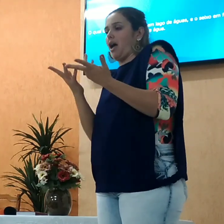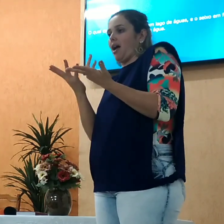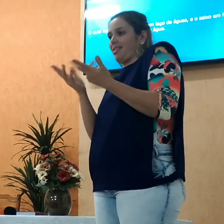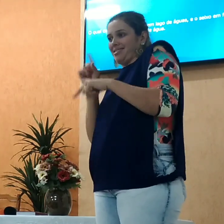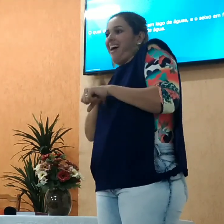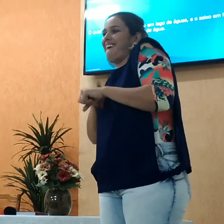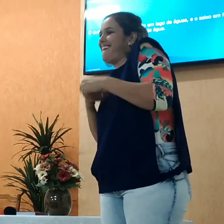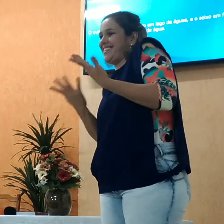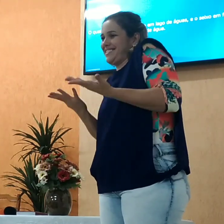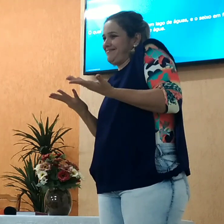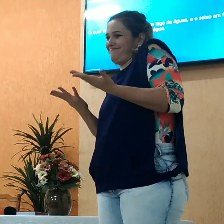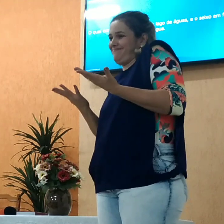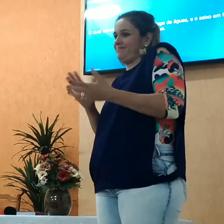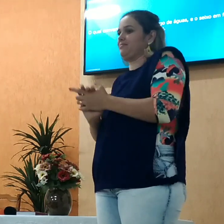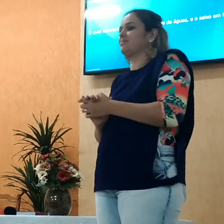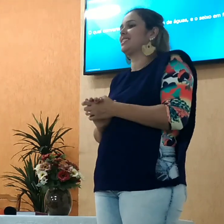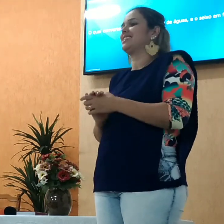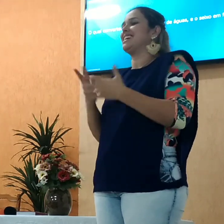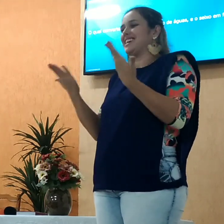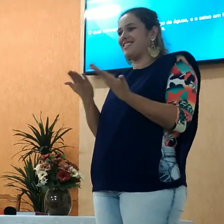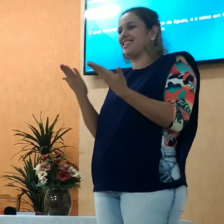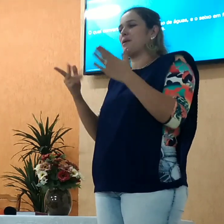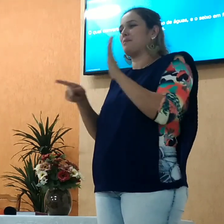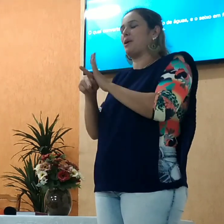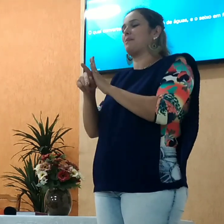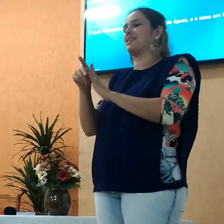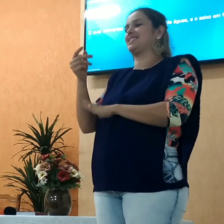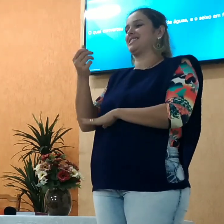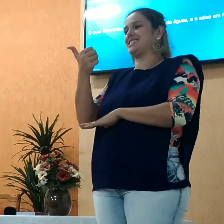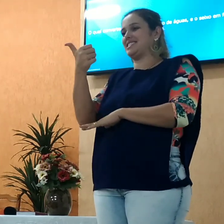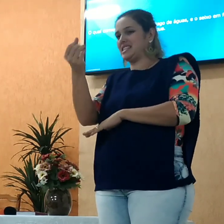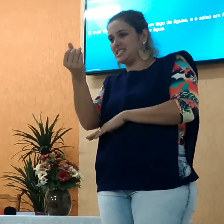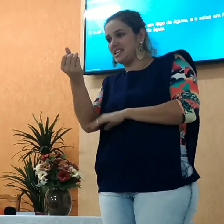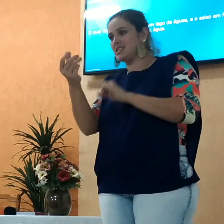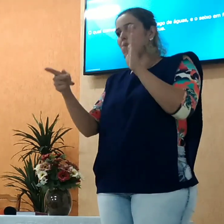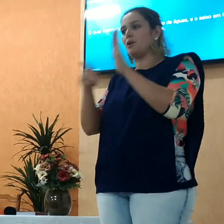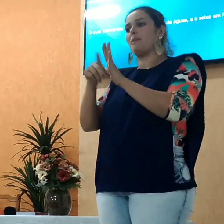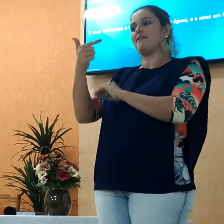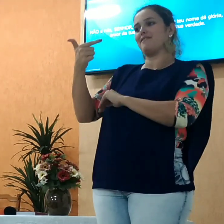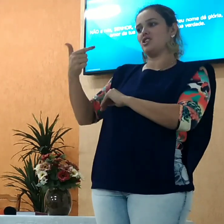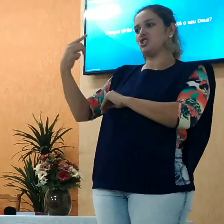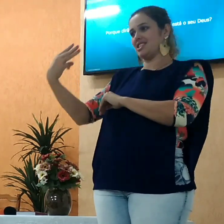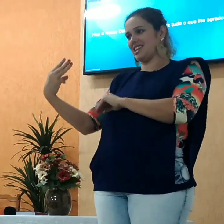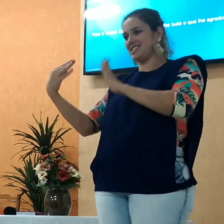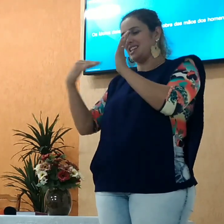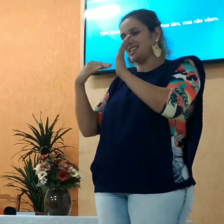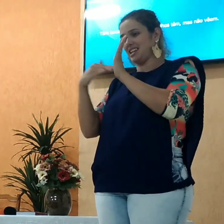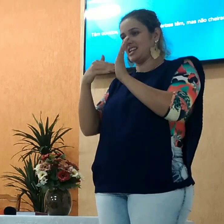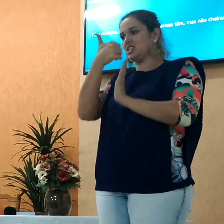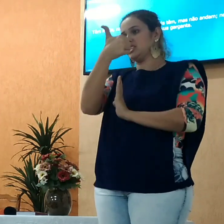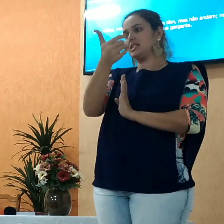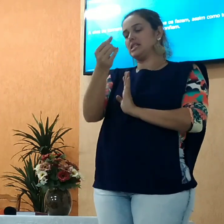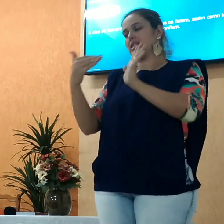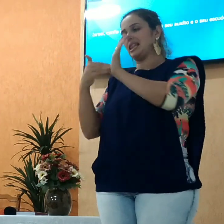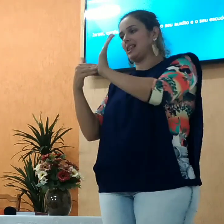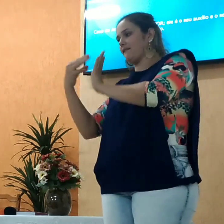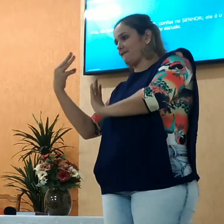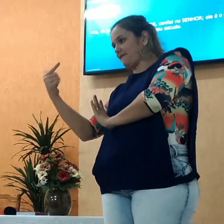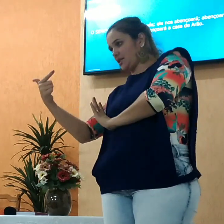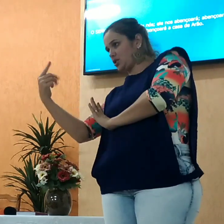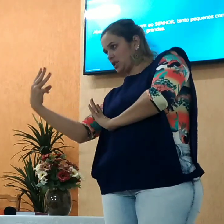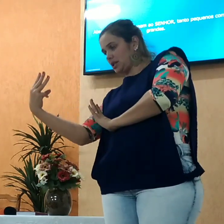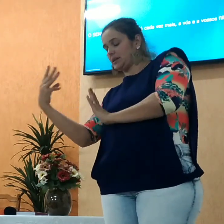seixo em manancial. 16 e verso 23. Isto procede do Senhor, e é